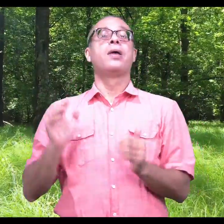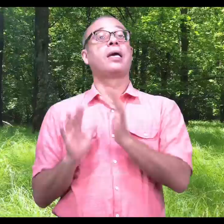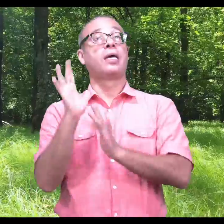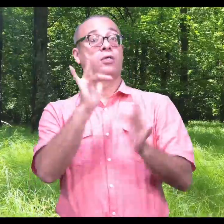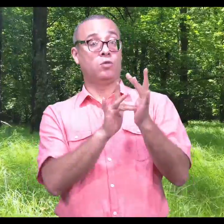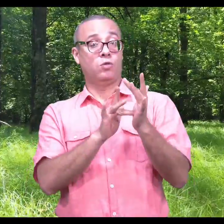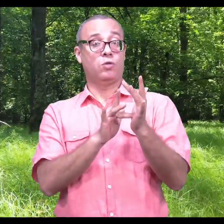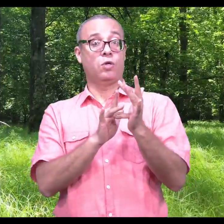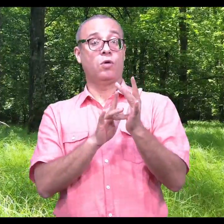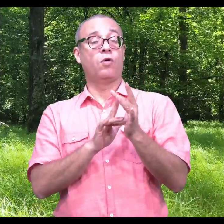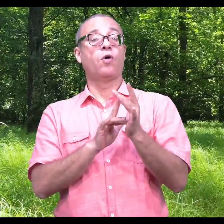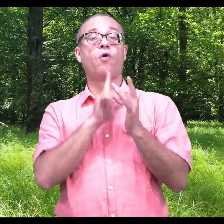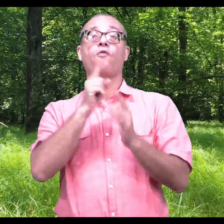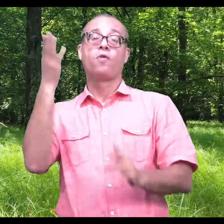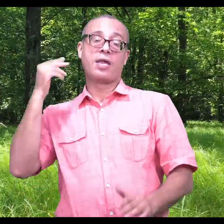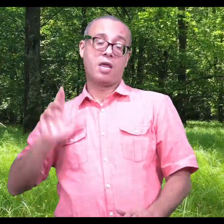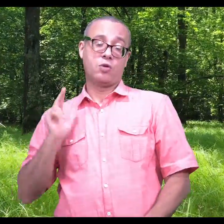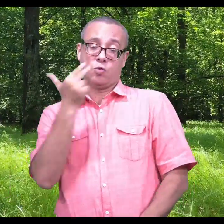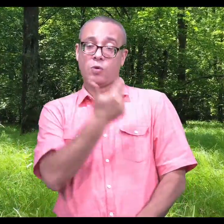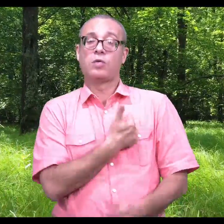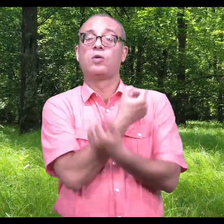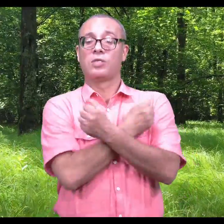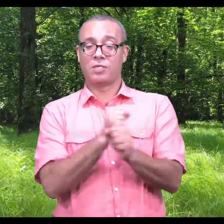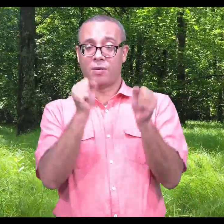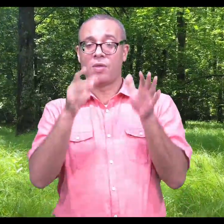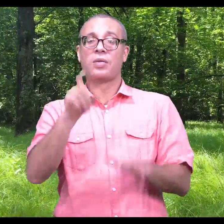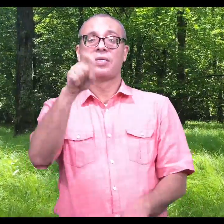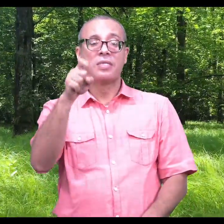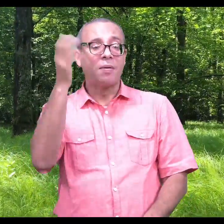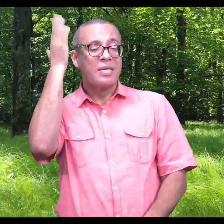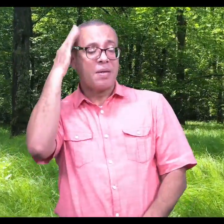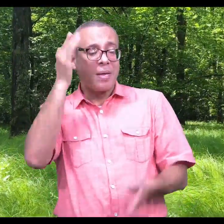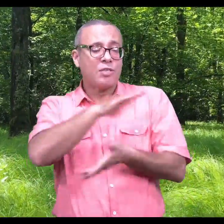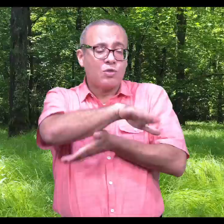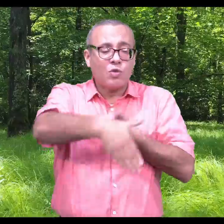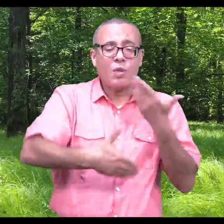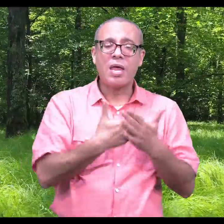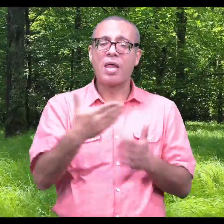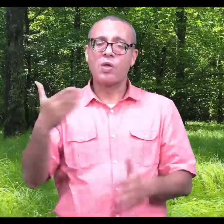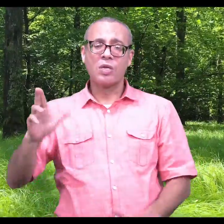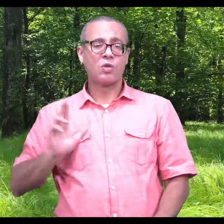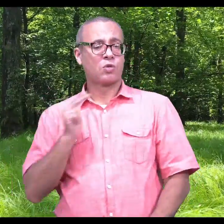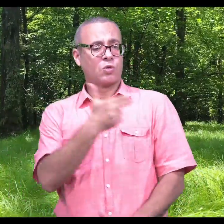nuestra condición como seres humanos. De modo que eso no significa que en algún punto de su existencia el Señor Jesucristo